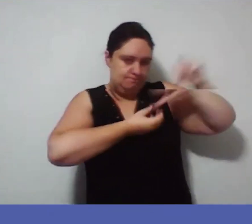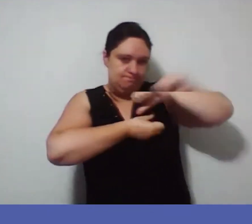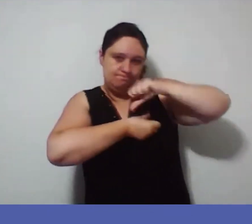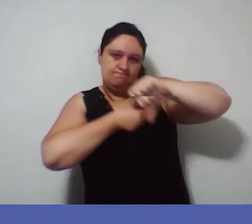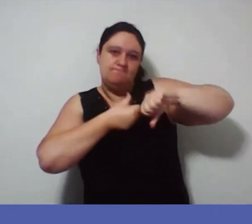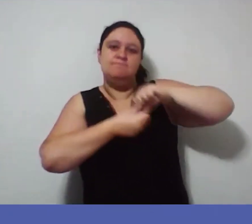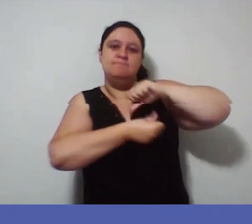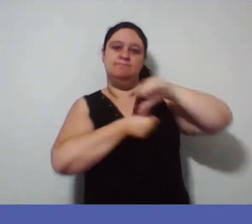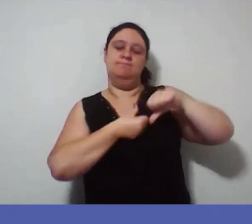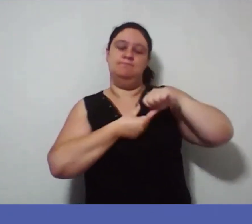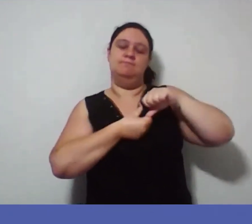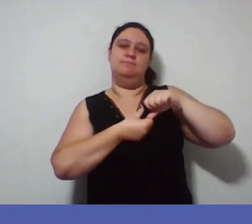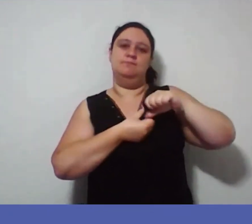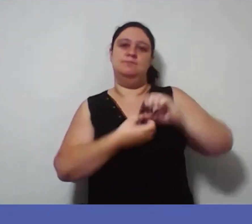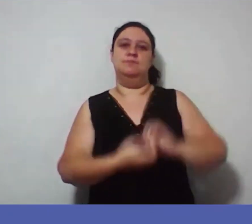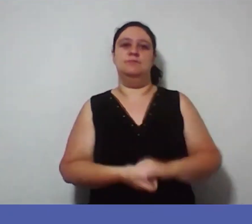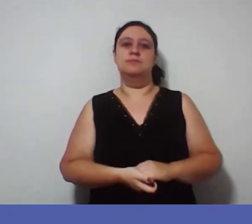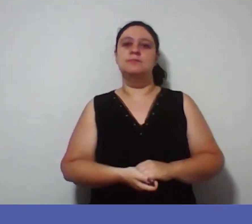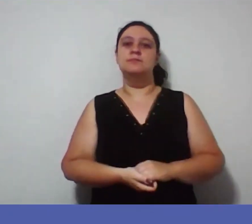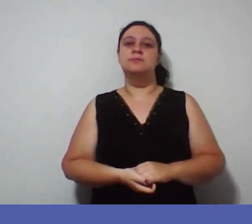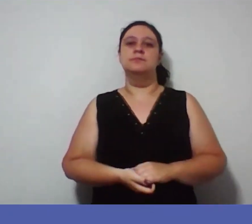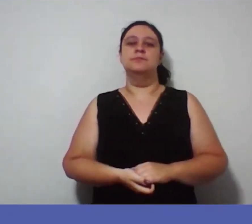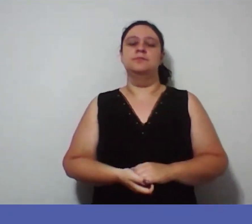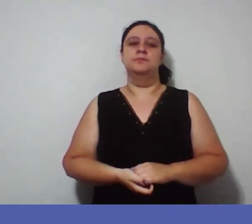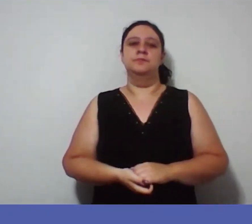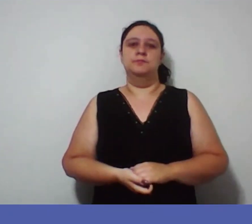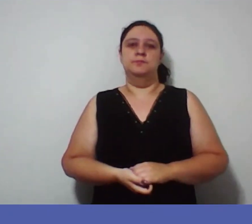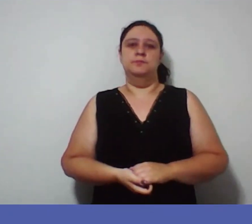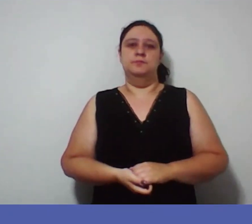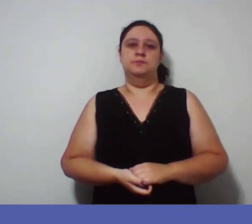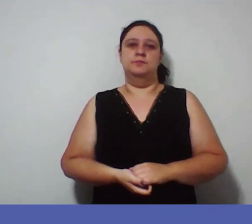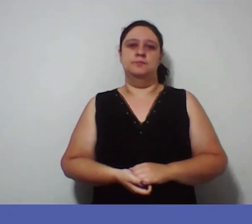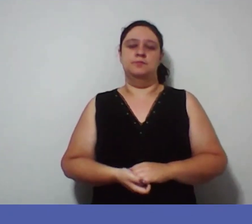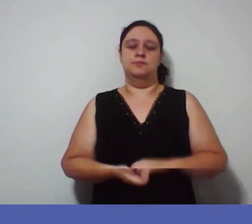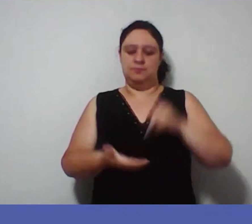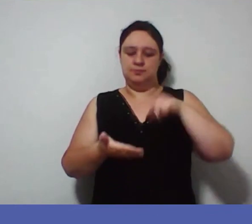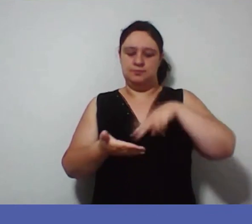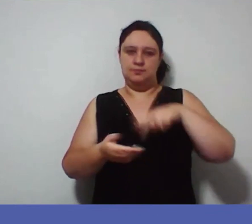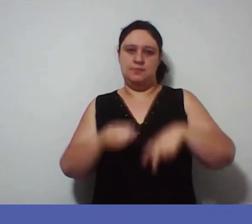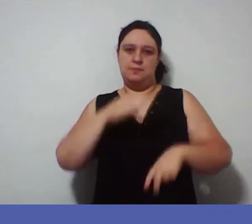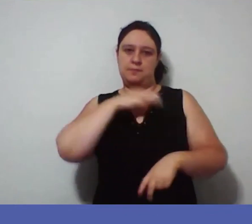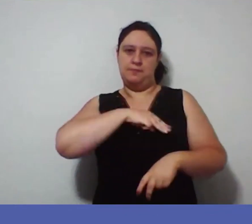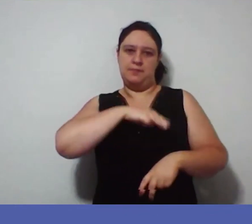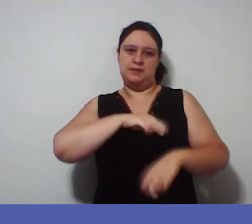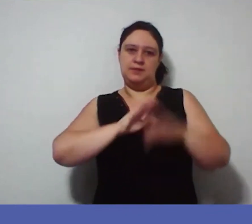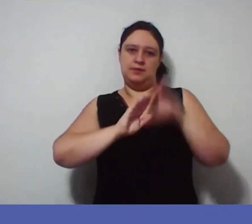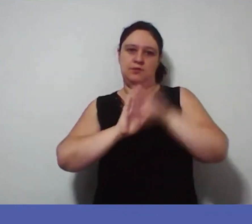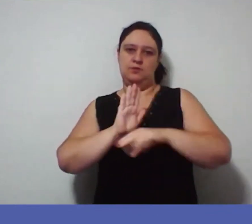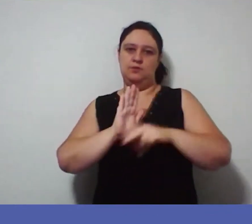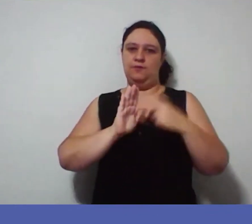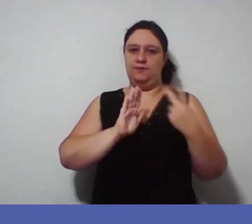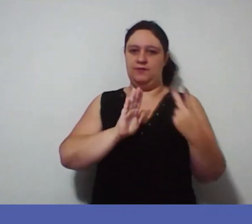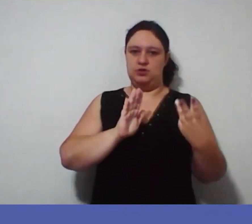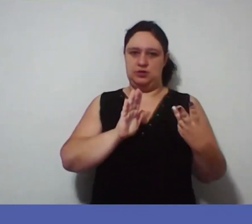Os escribas e fariseus, eu vou ler Mateus 23 para vocês. Mateus